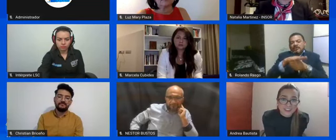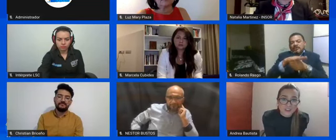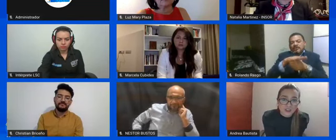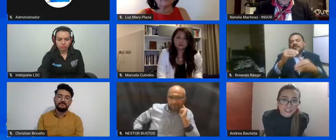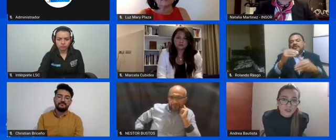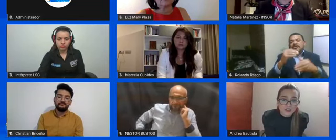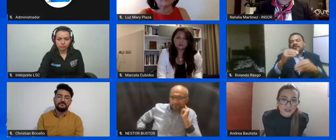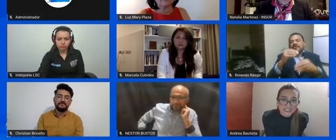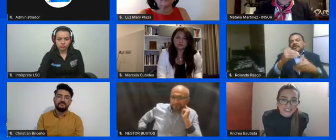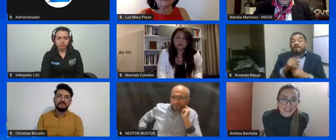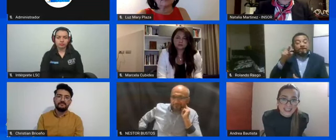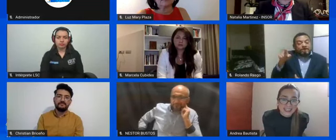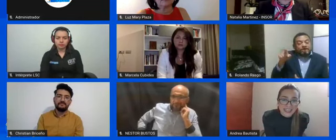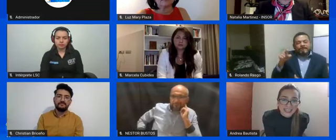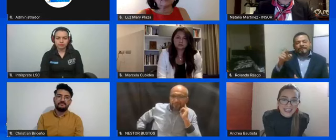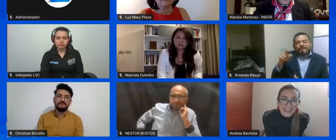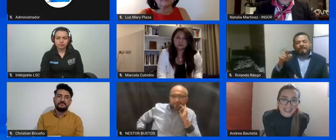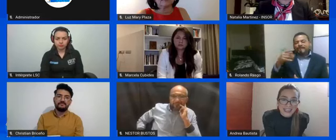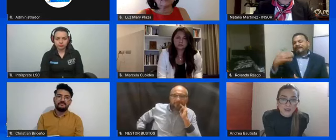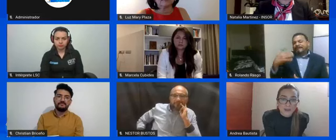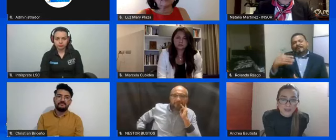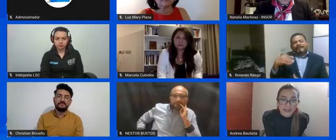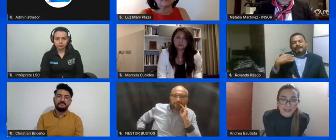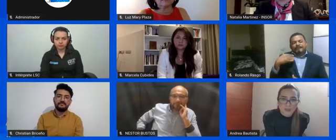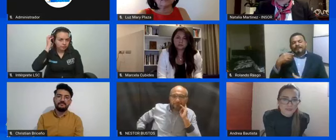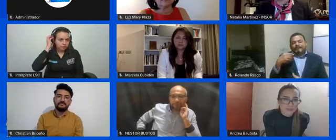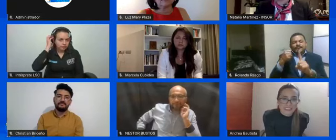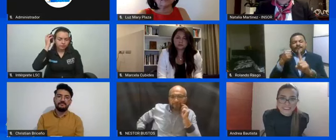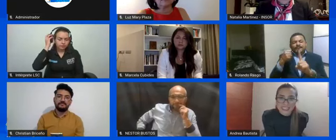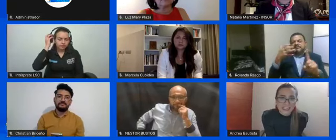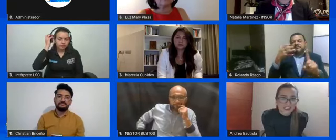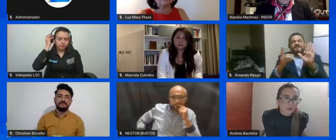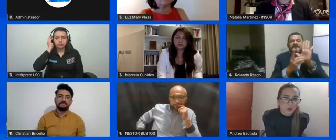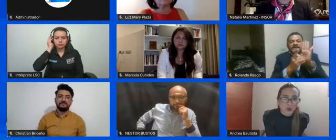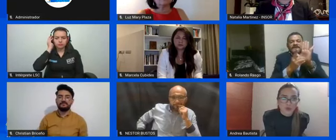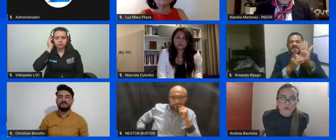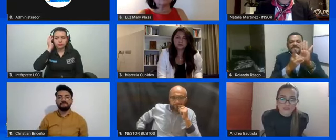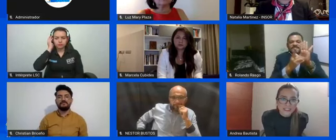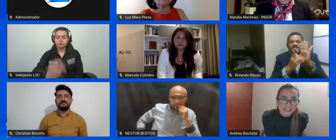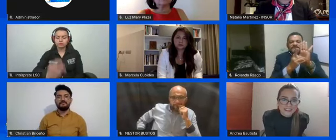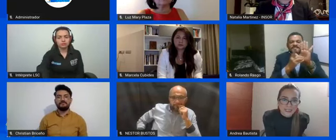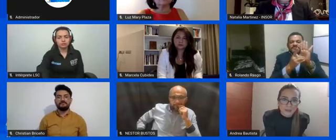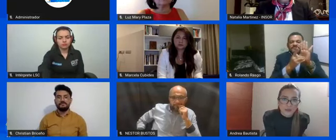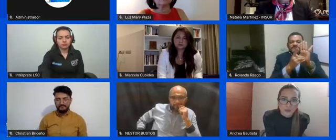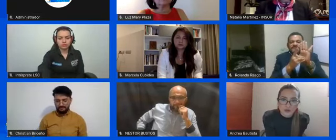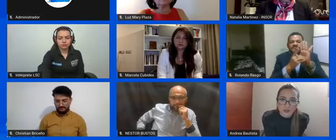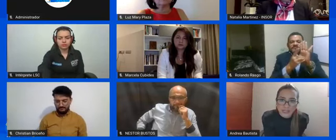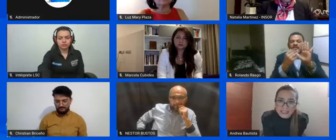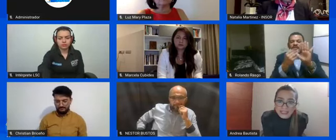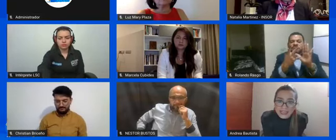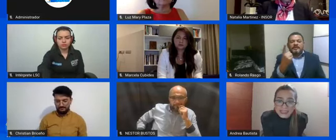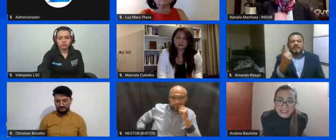profesionales en el INSOR, entonces eso también algunas personas llegan un poco confundidas y he podido